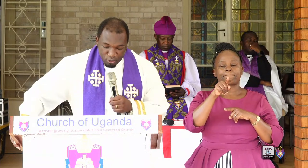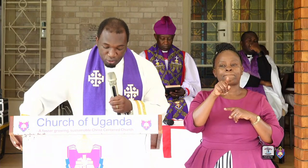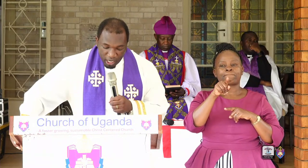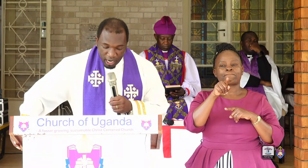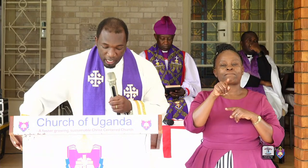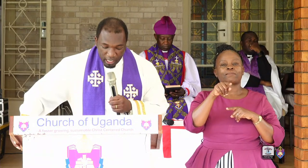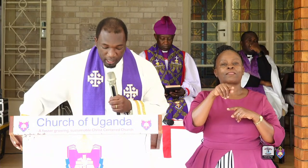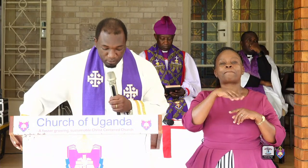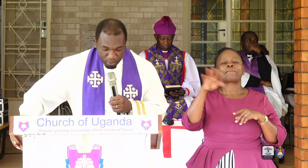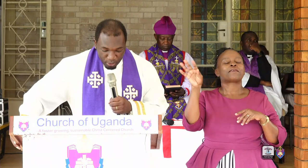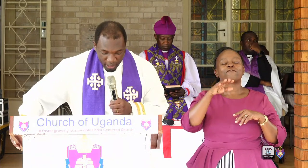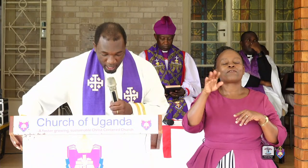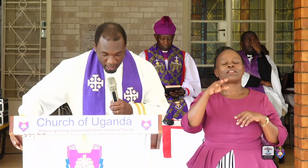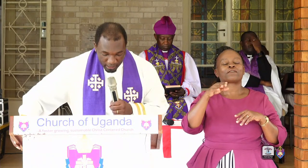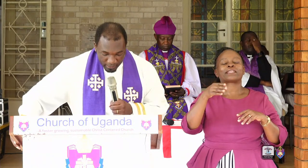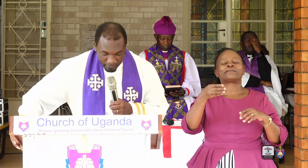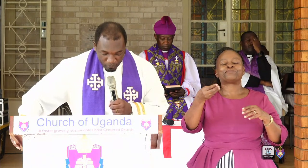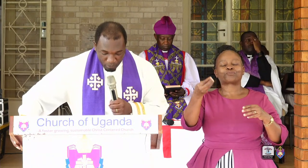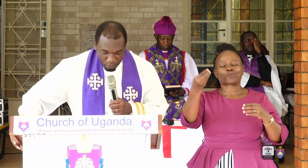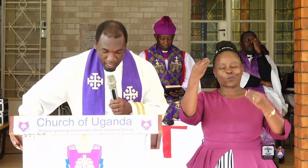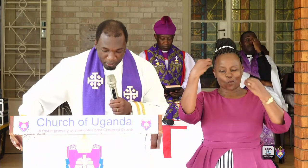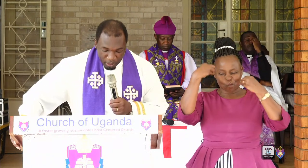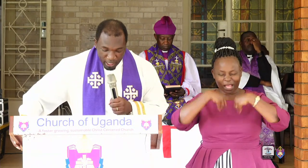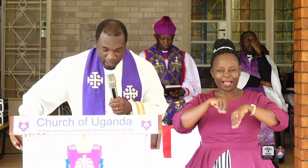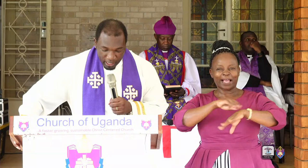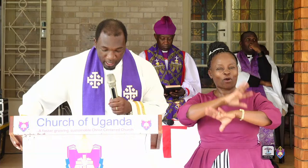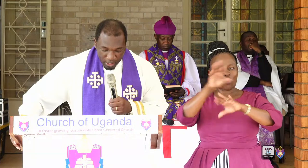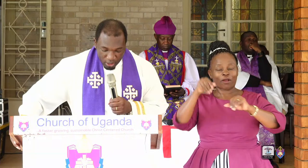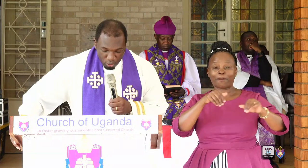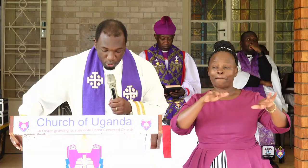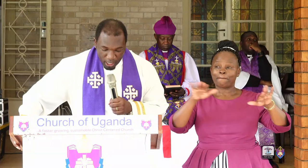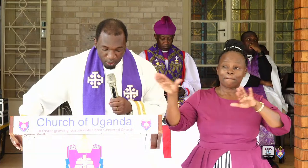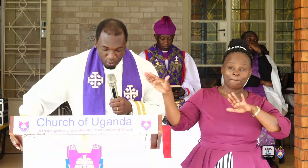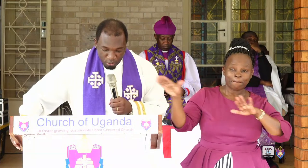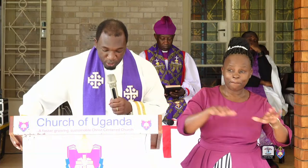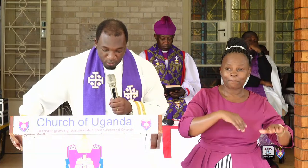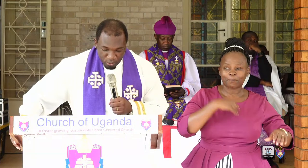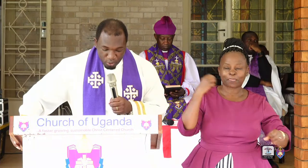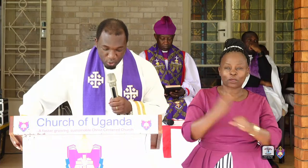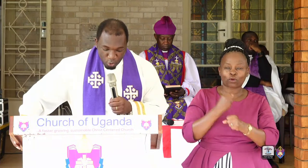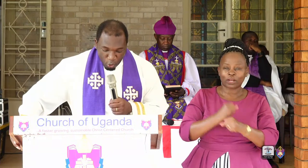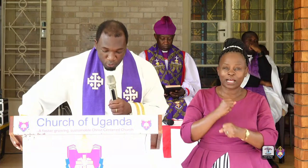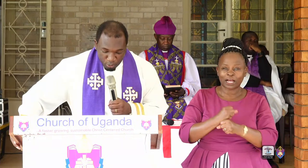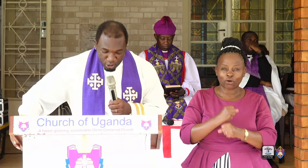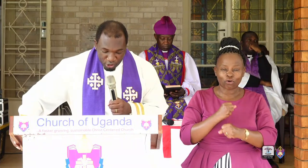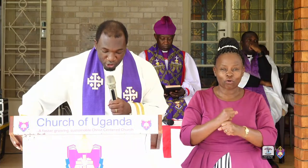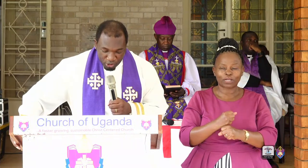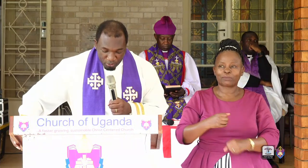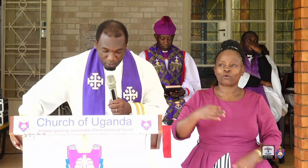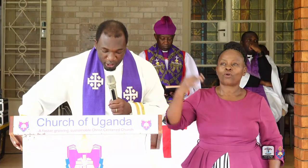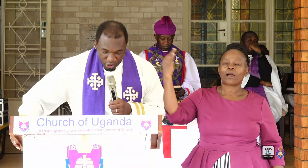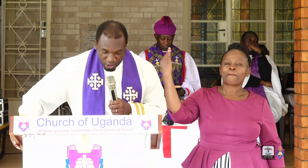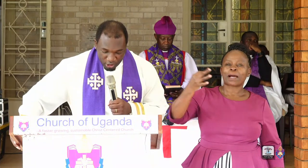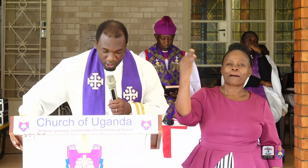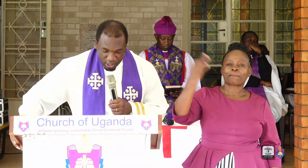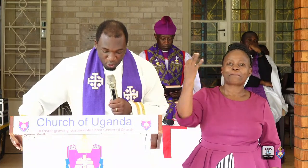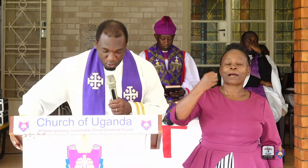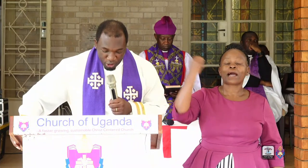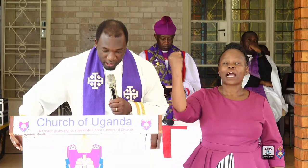tamiri kukanga mu byonna, bonabonanga kolanga omulimu gw'obubuulizi